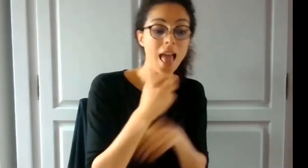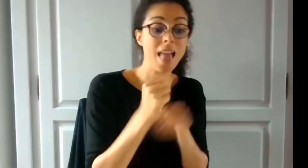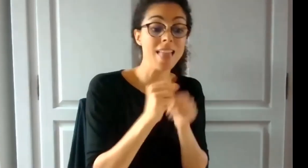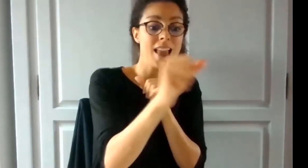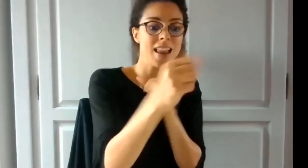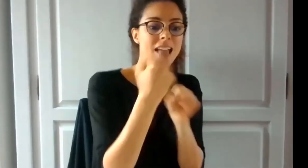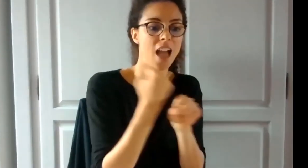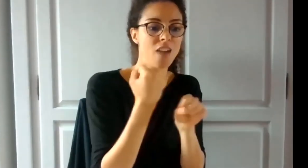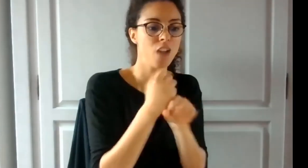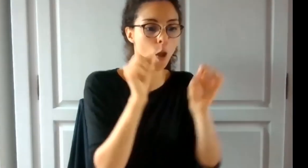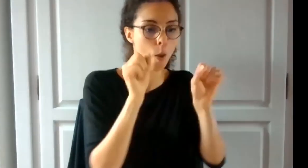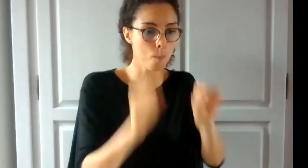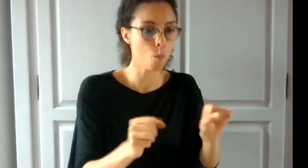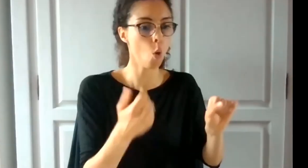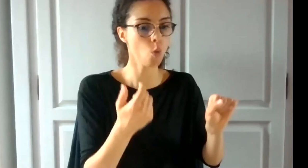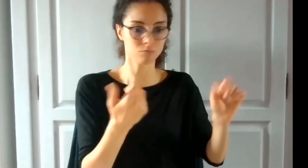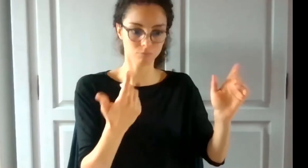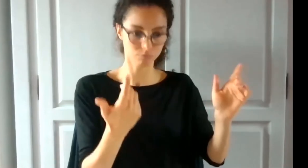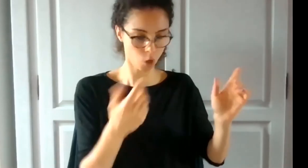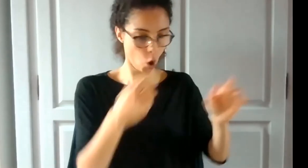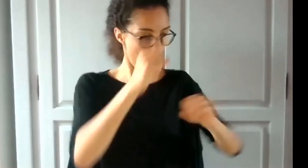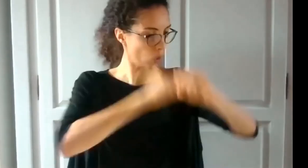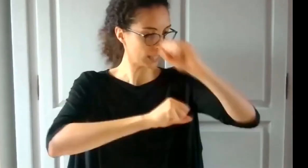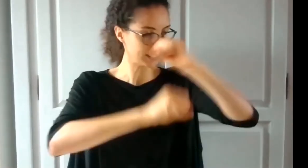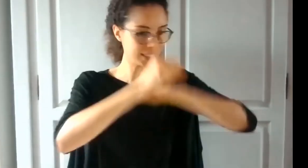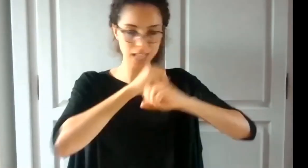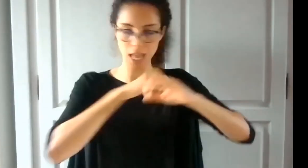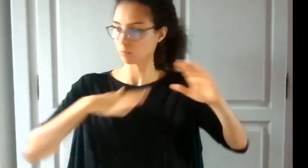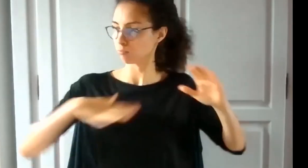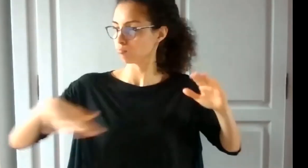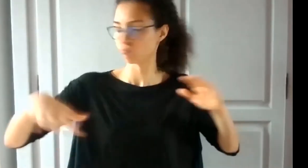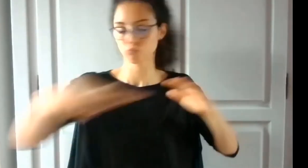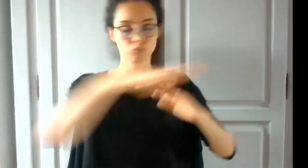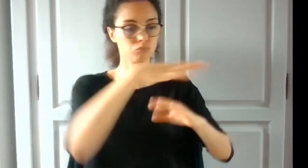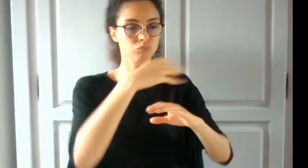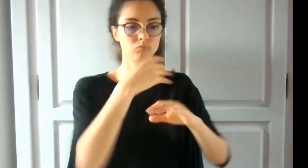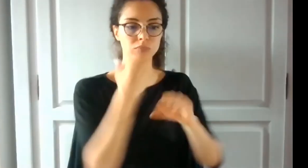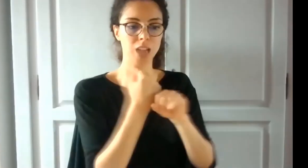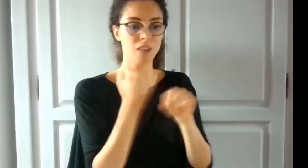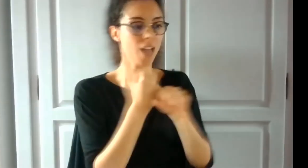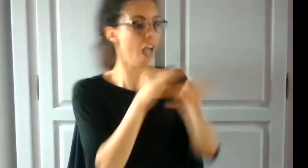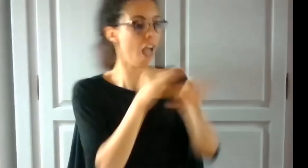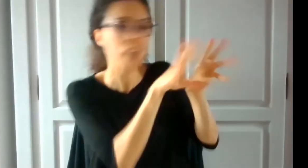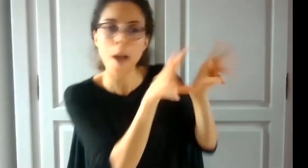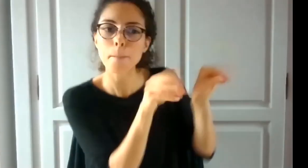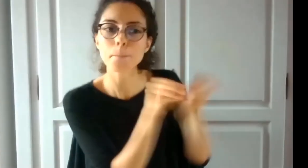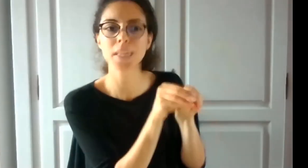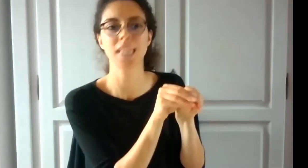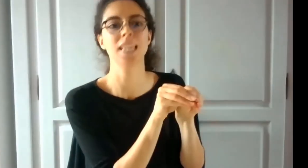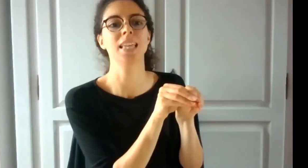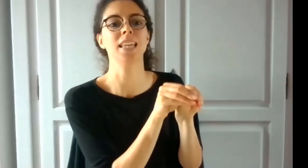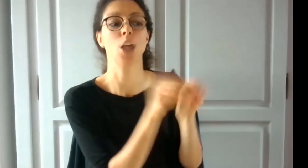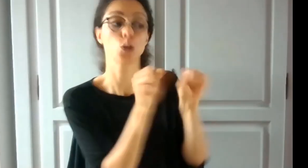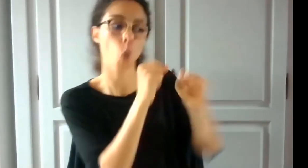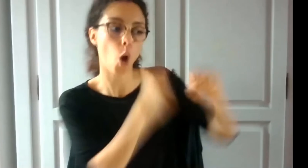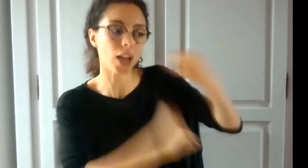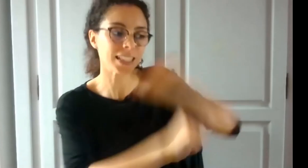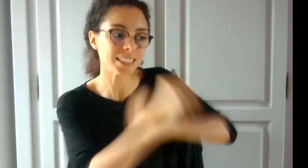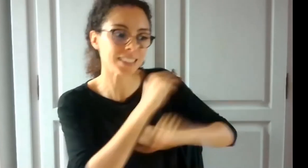réorganiser autour de moi, autour de ma famille, autour de